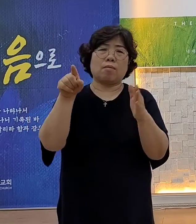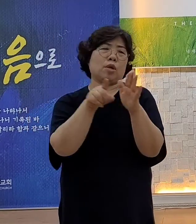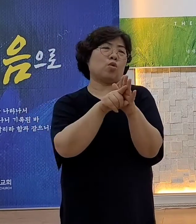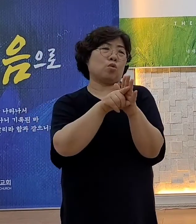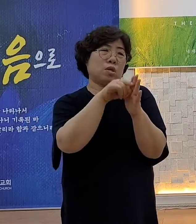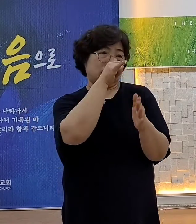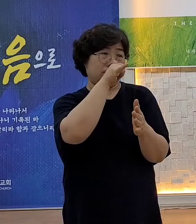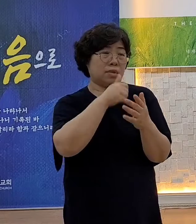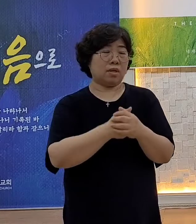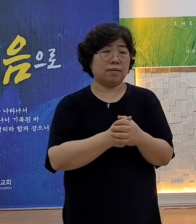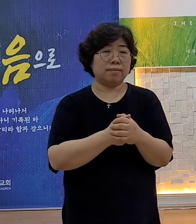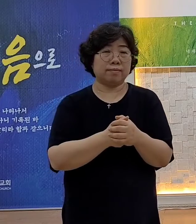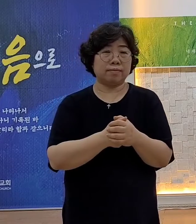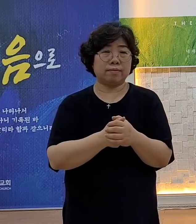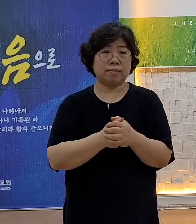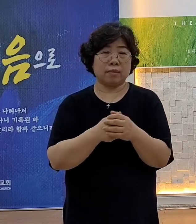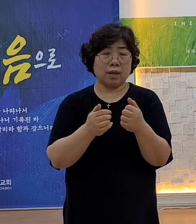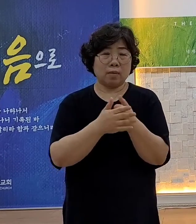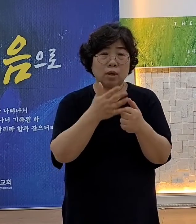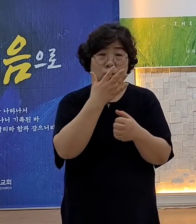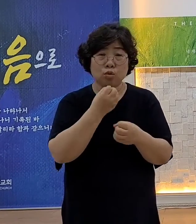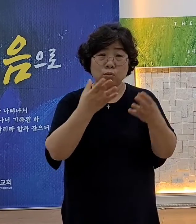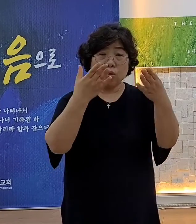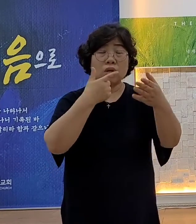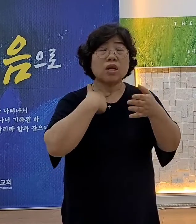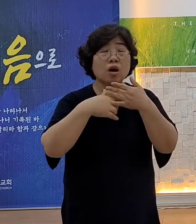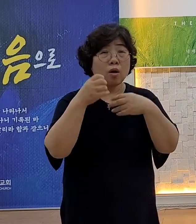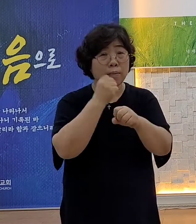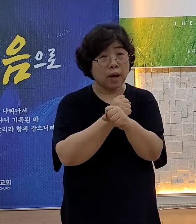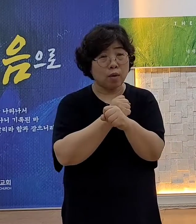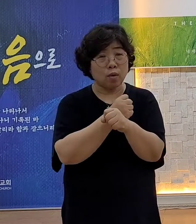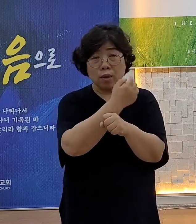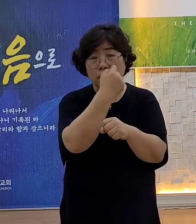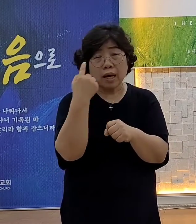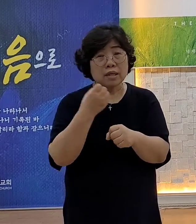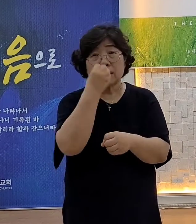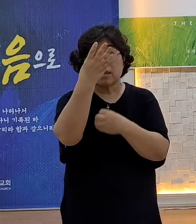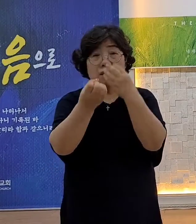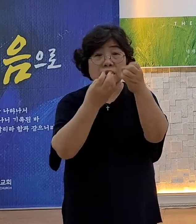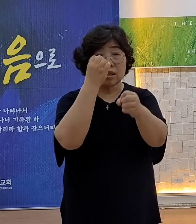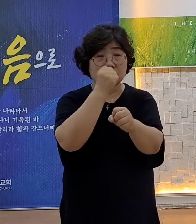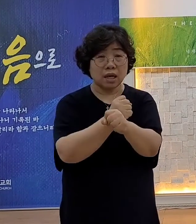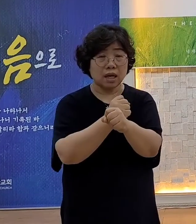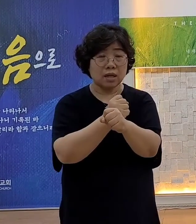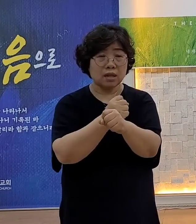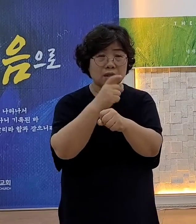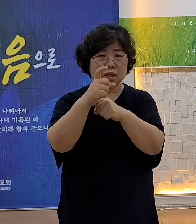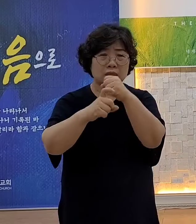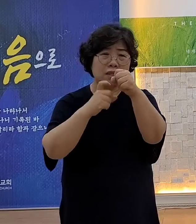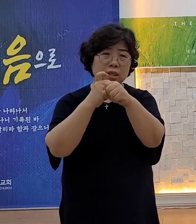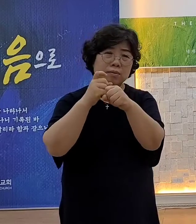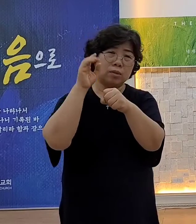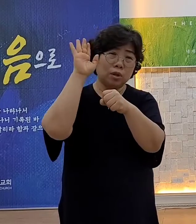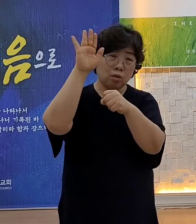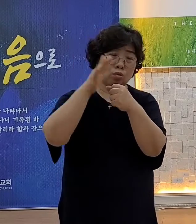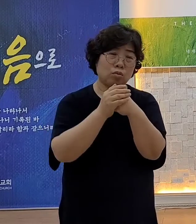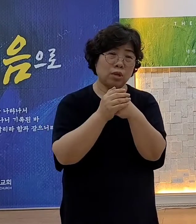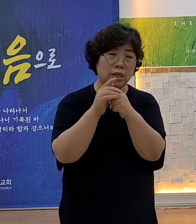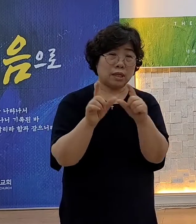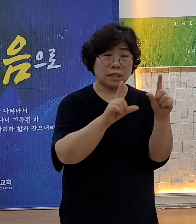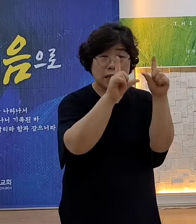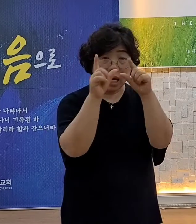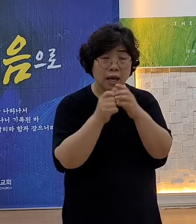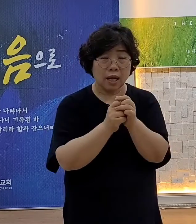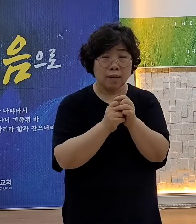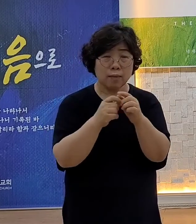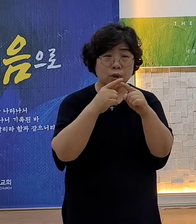믿습니다. 그래서 그 축복을 경험하고 간증하는 앞으로의 10년의 우리 공동체, 그런 우리